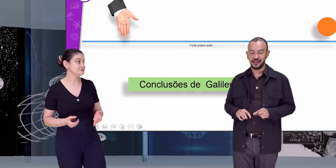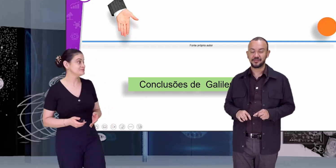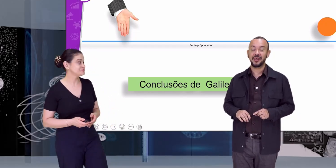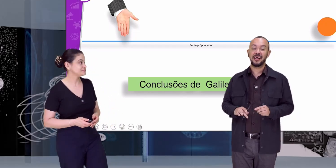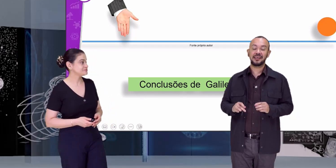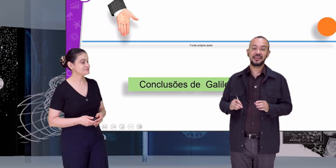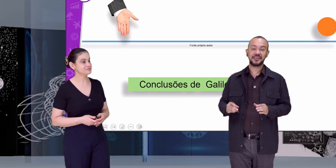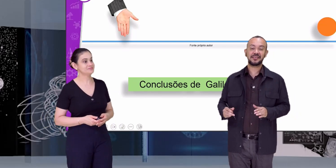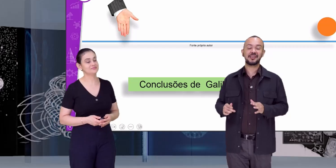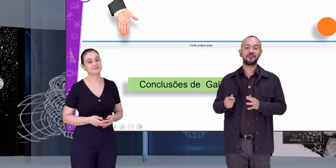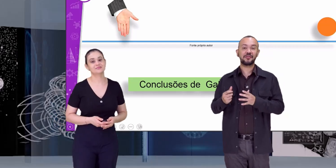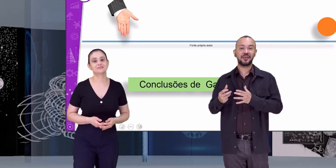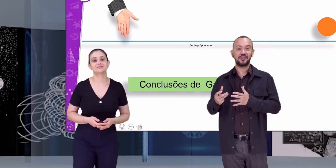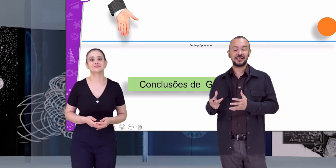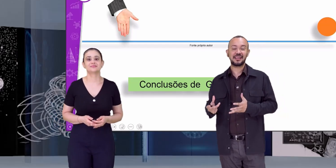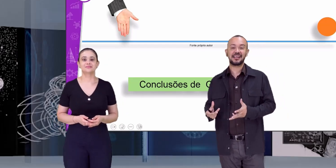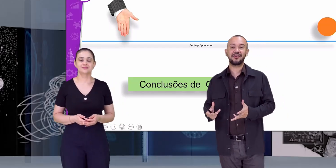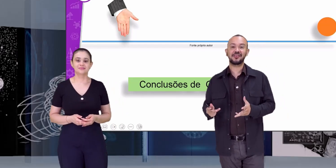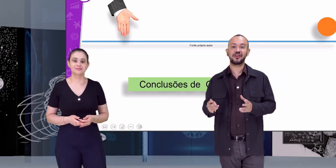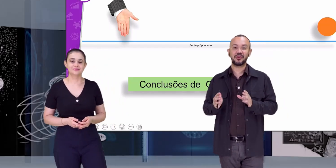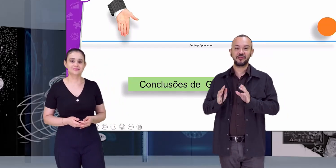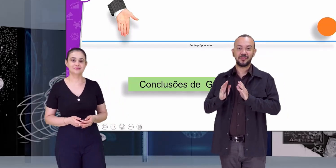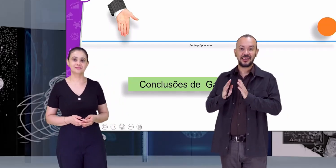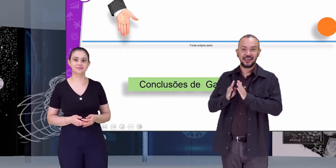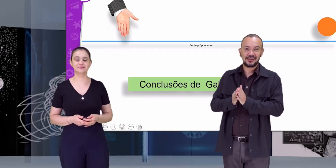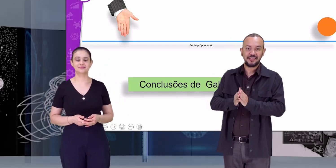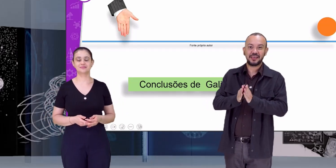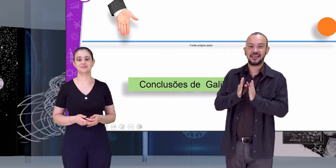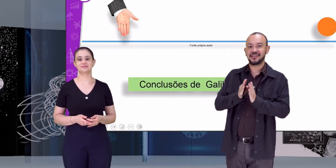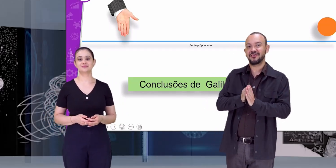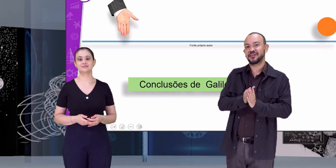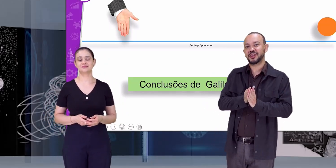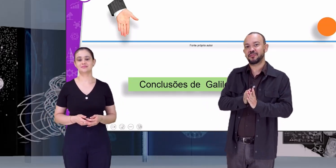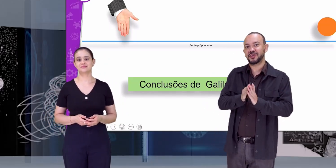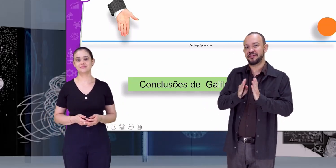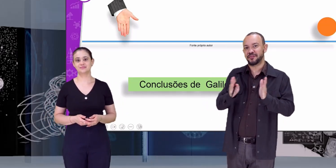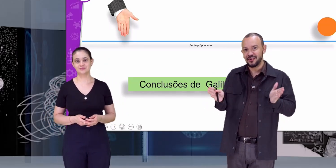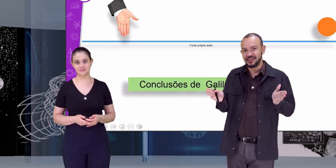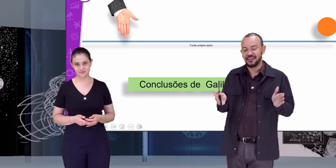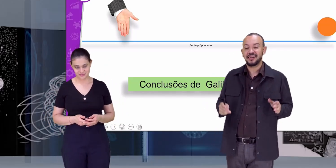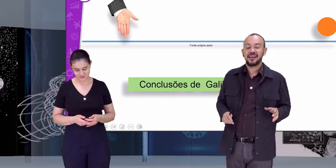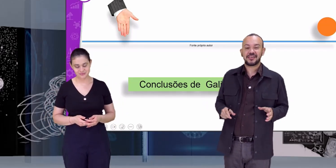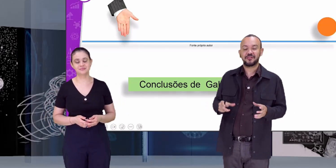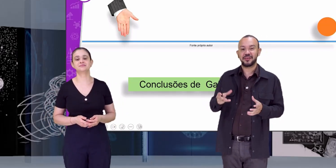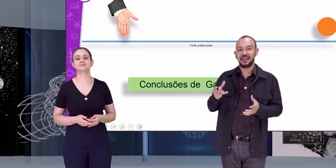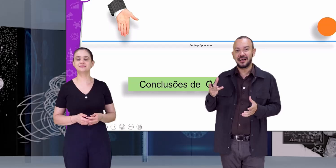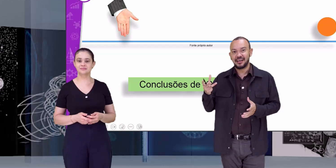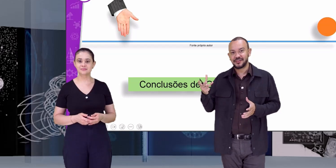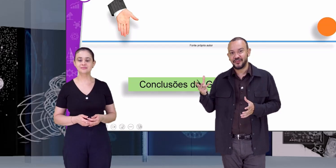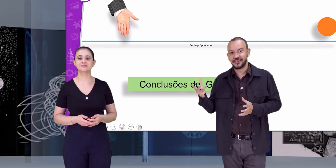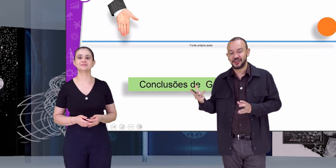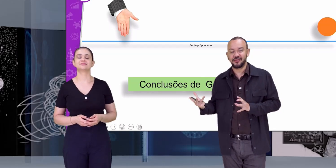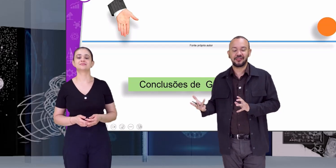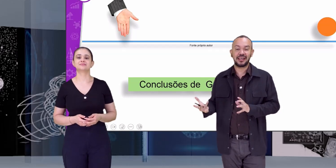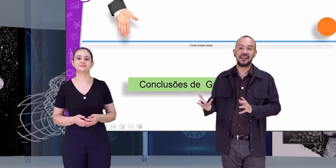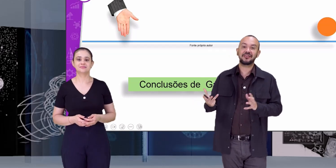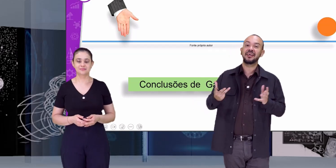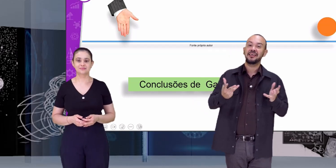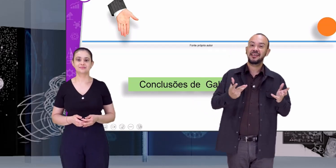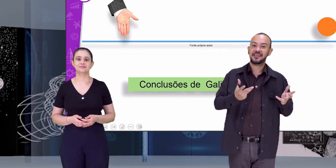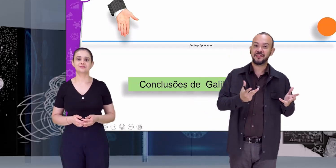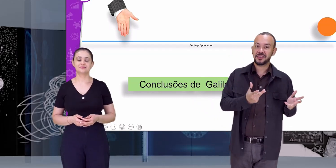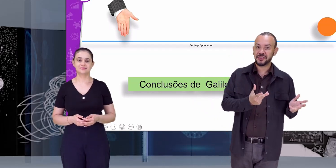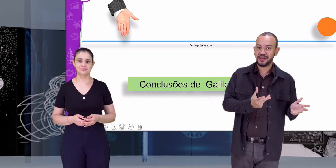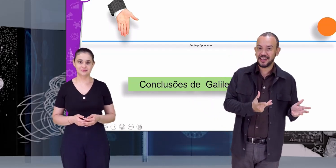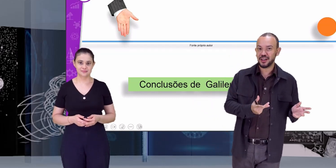é? Isso mesmo. Além disso, também falamos nessa aula sobre uma classificação dos tipos de força, né? Você viu que há as forças de contato